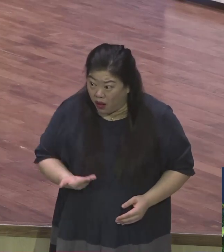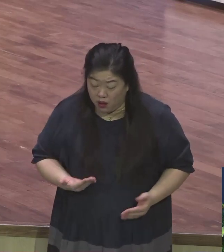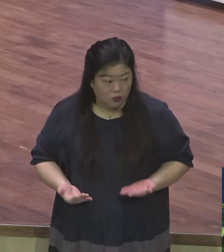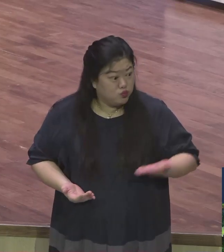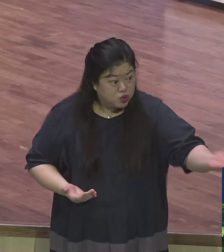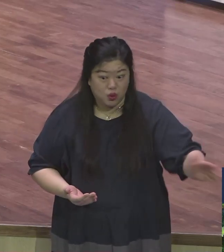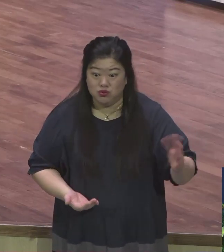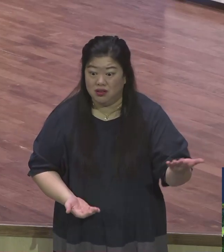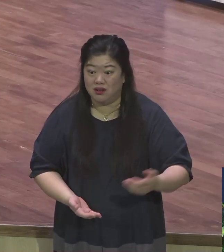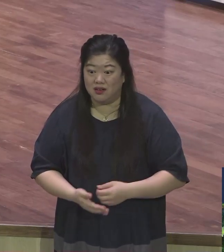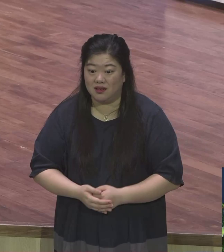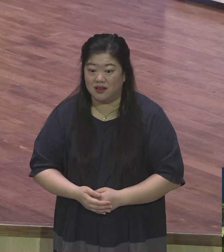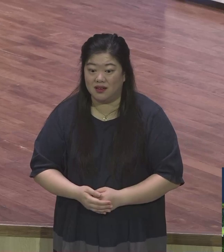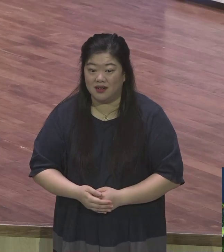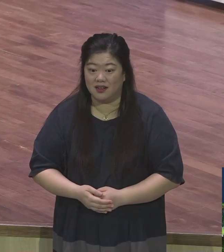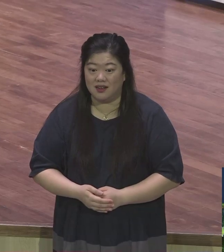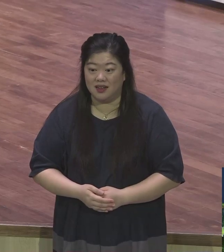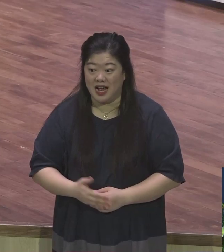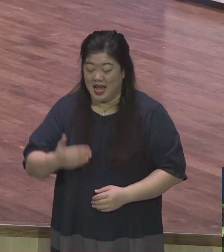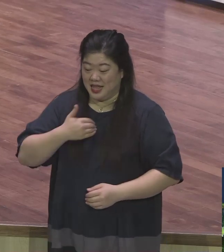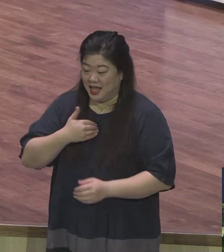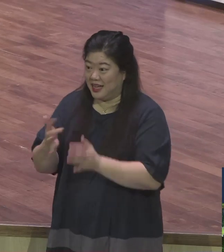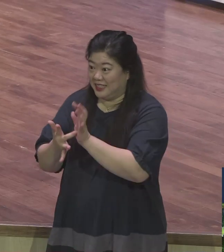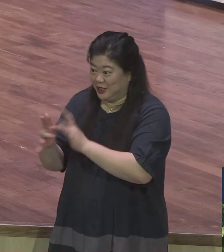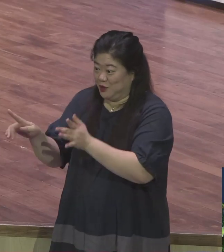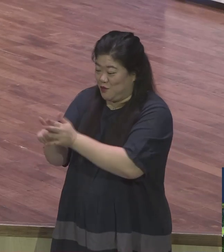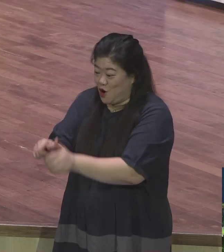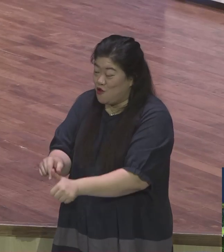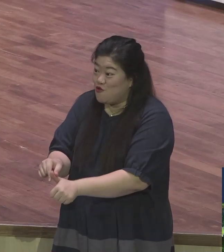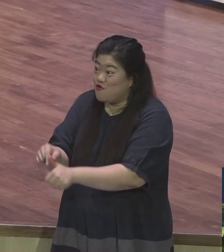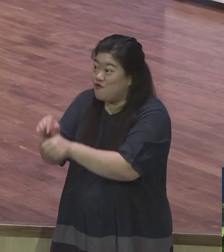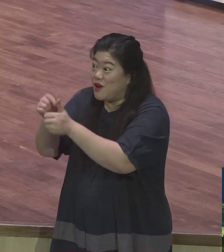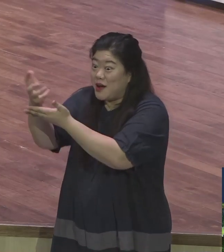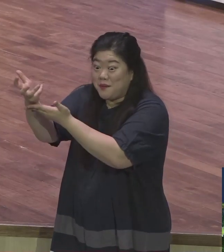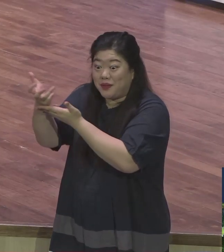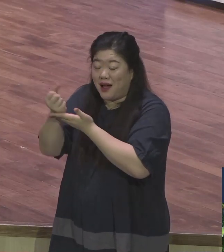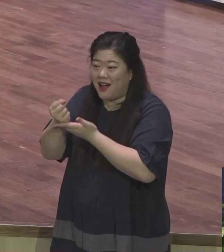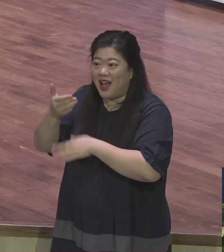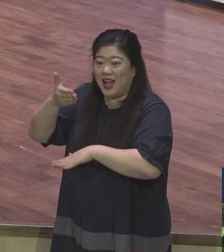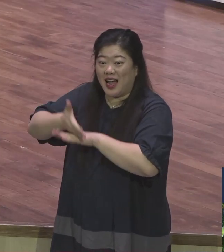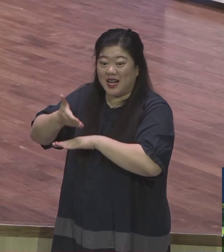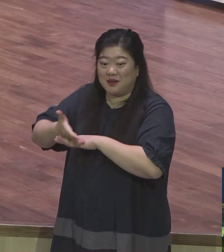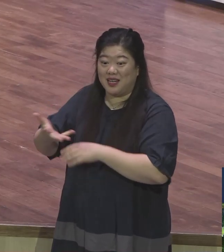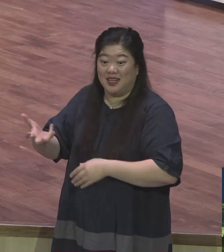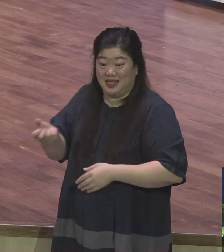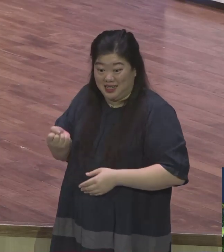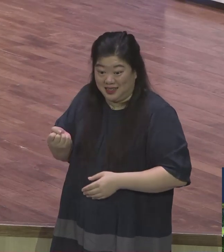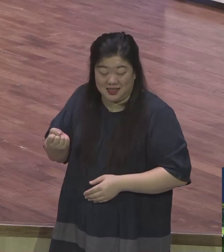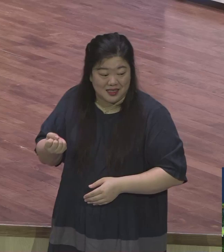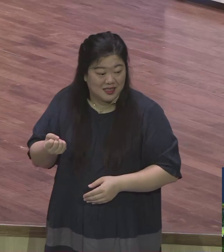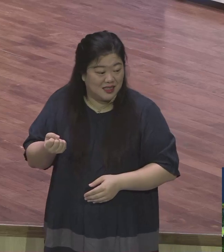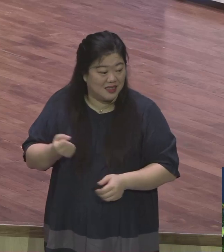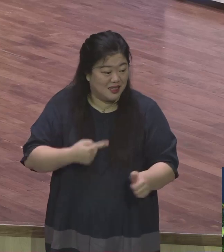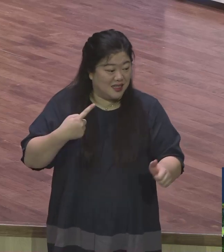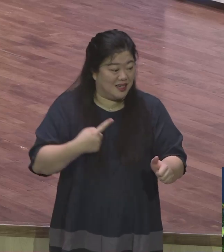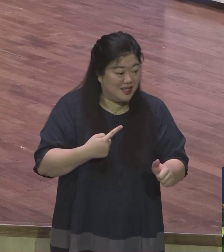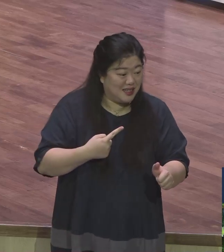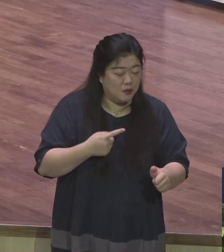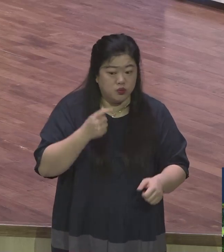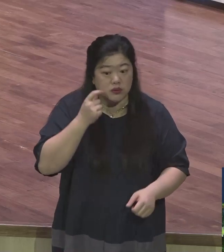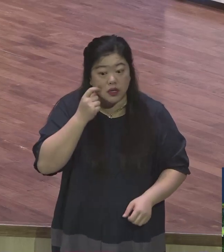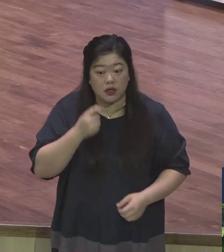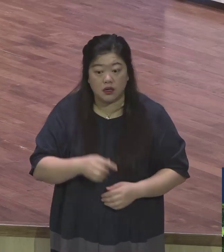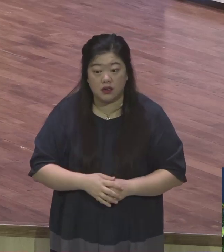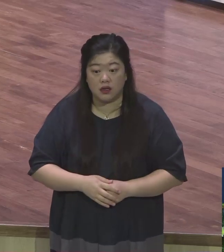양심이 있는 사람은요. 구원받은 자 양심이 있는 사람은요. 남 절대 계속해서 미워하고 비판하고 판단하지 않습니다. 지 주제를 알아야지.